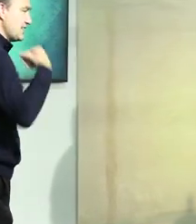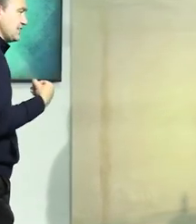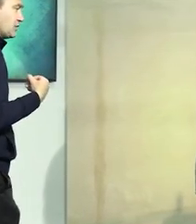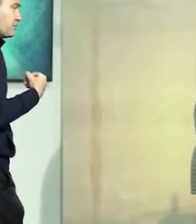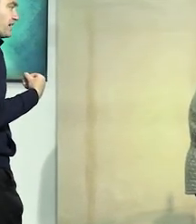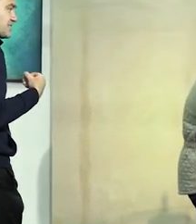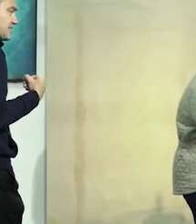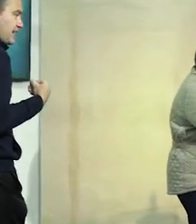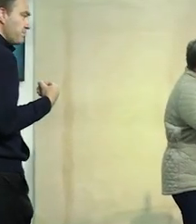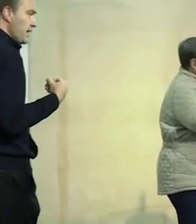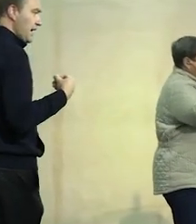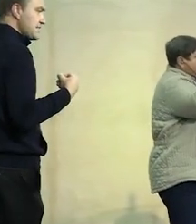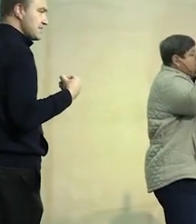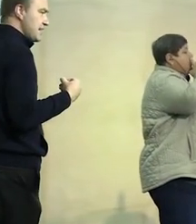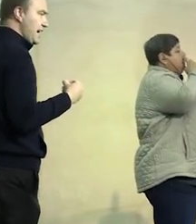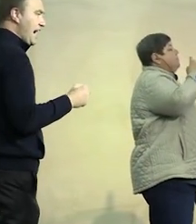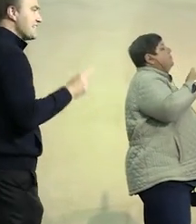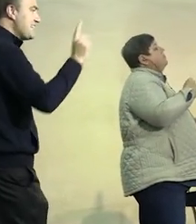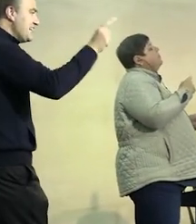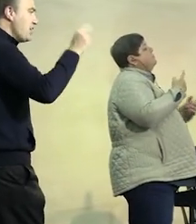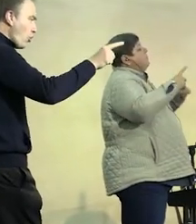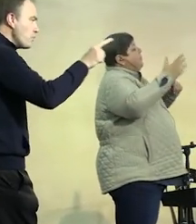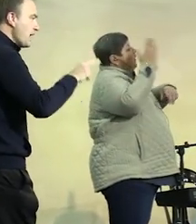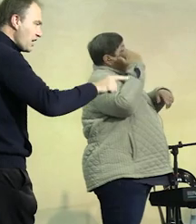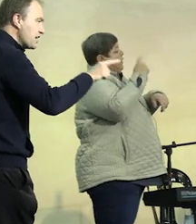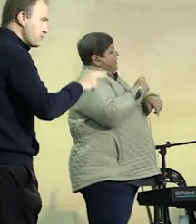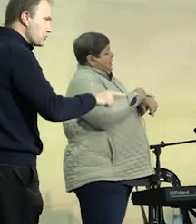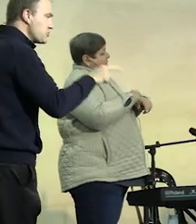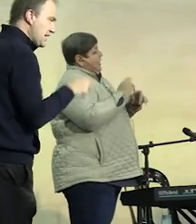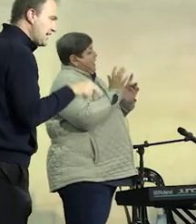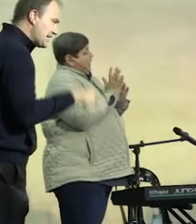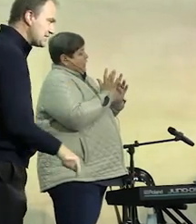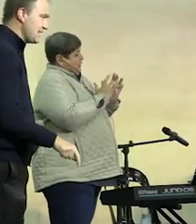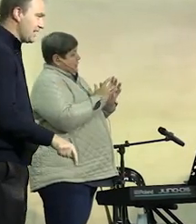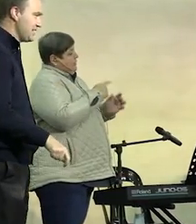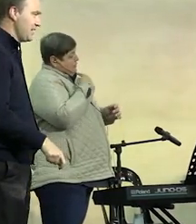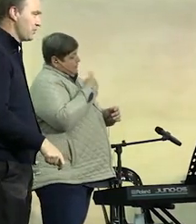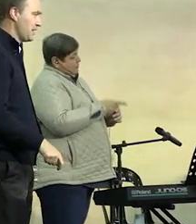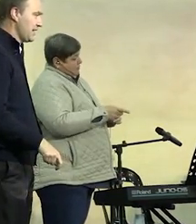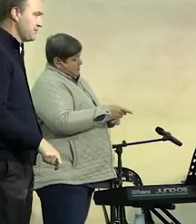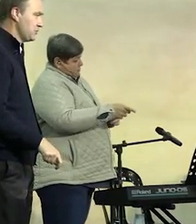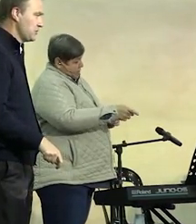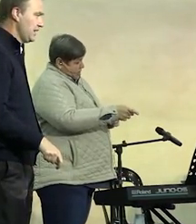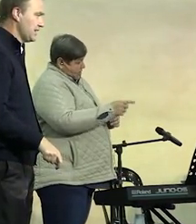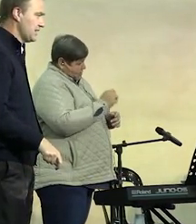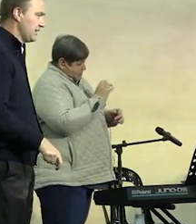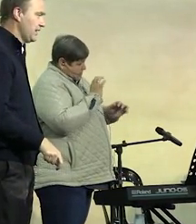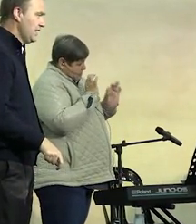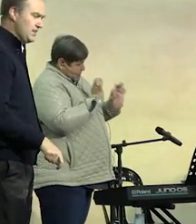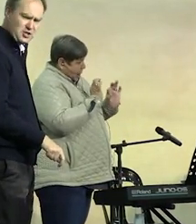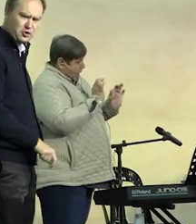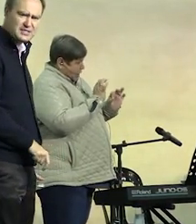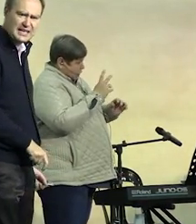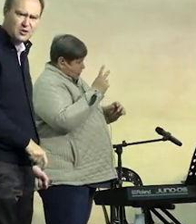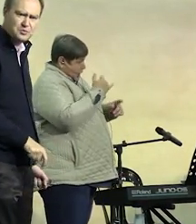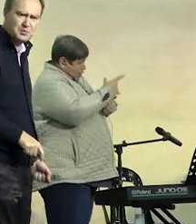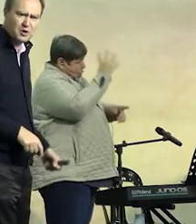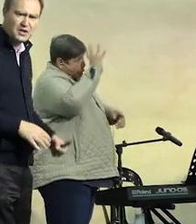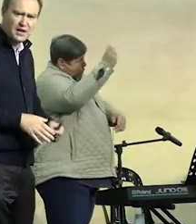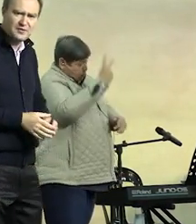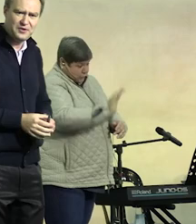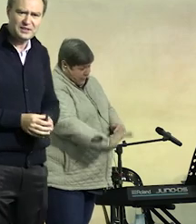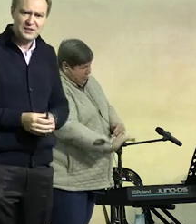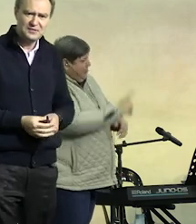hy sal 'n kind roep en hy sal sê, as julle nie onbelangrik word soos hierdie kind nie, kan jy die koninkryk van God nie ingaan nie. Dis 'n groot stelling om te